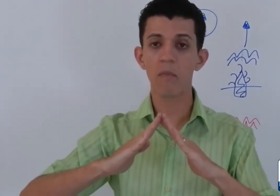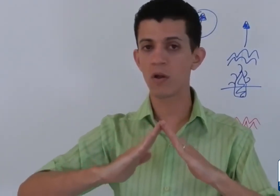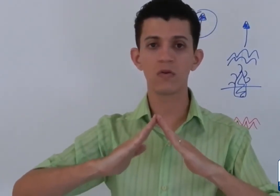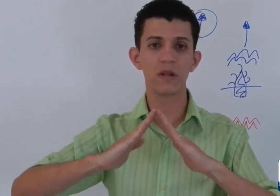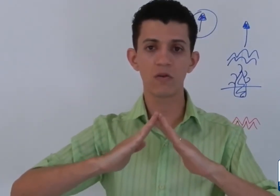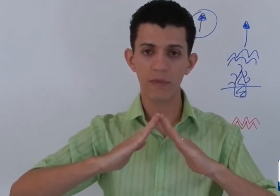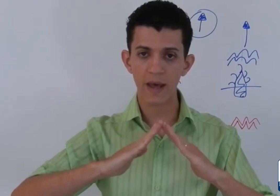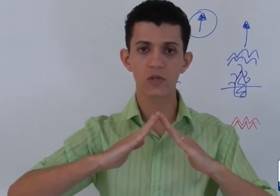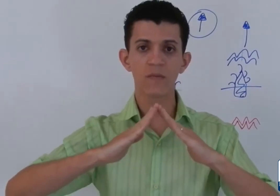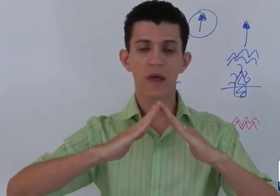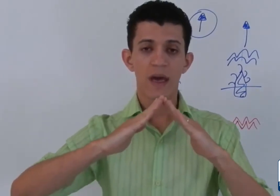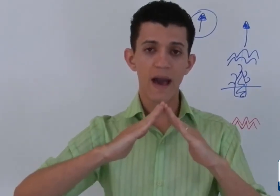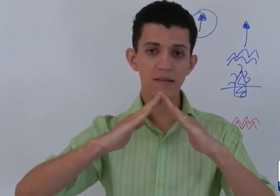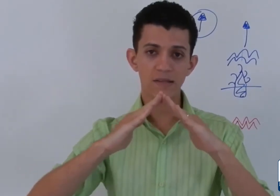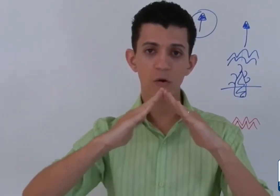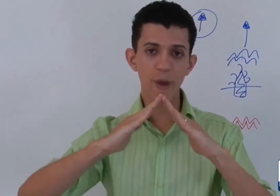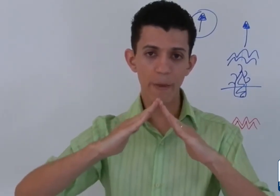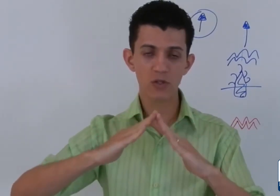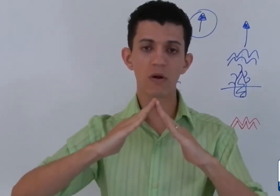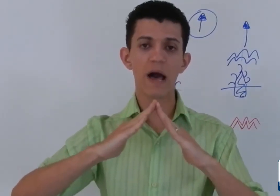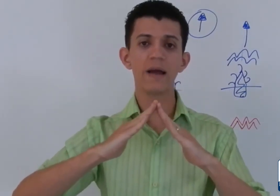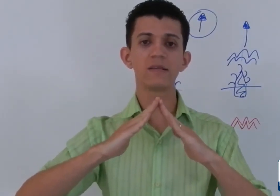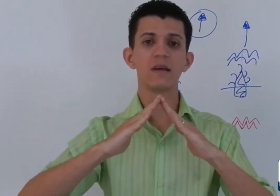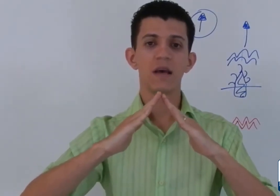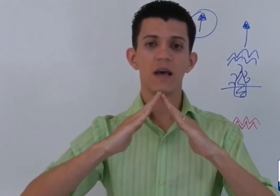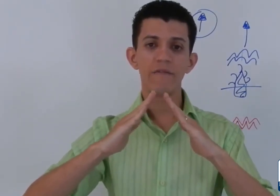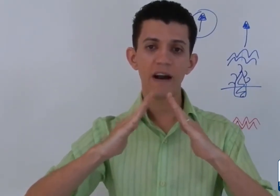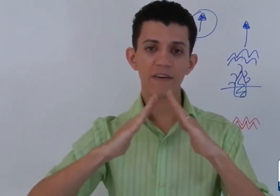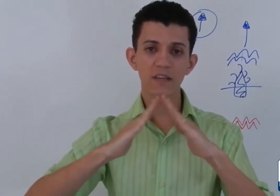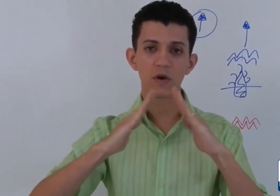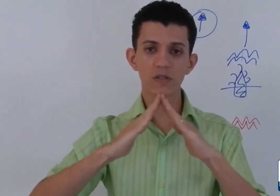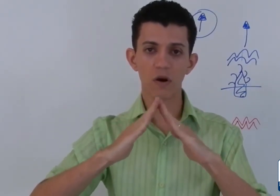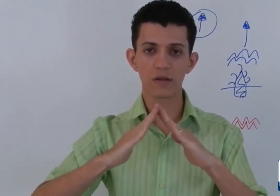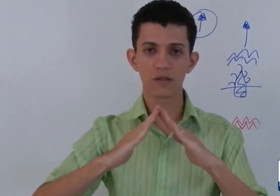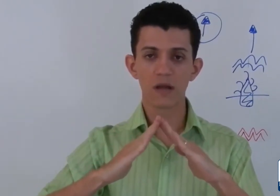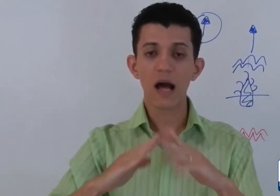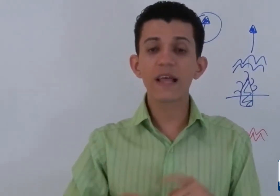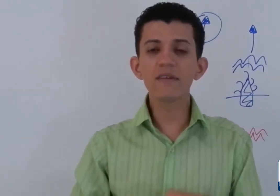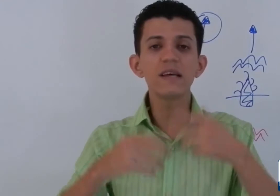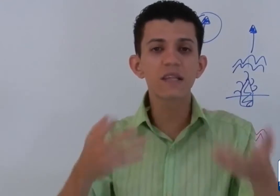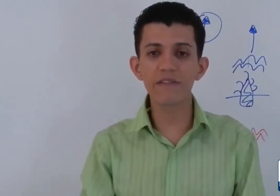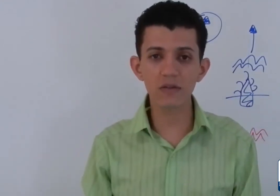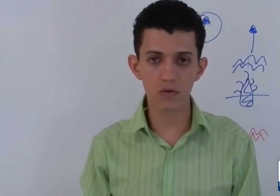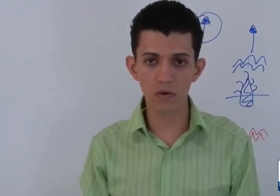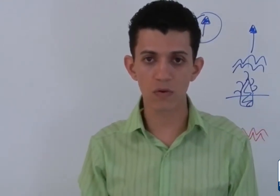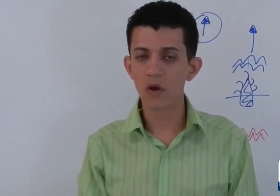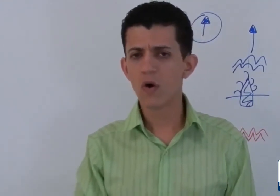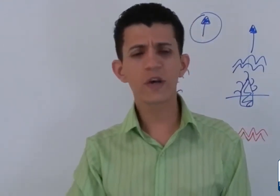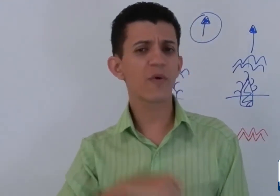na ponta do dedo médio. Elas estão perpendiculares. E vai fazer dois toques. Até você escrever isso tudo, o seu